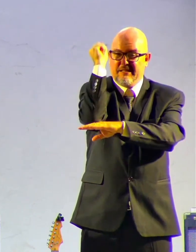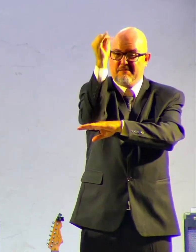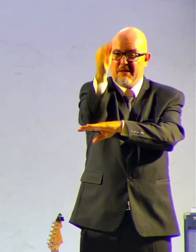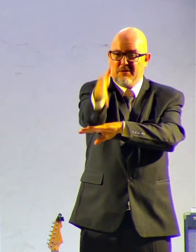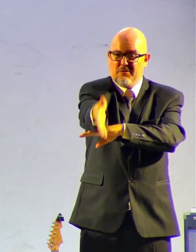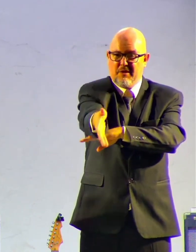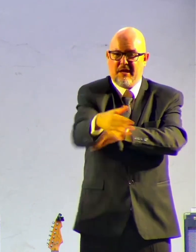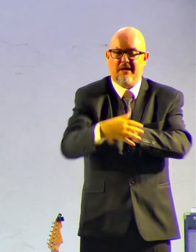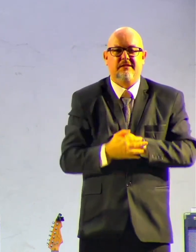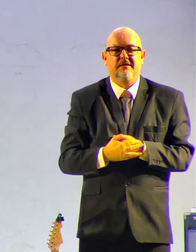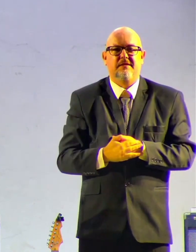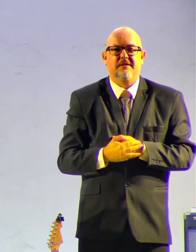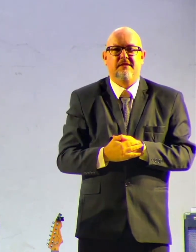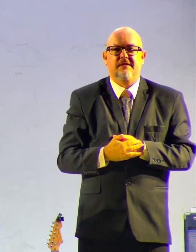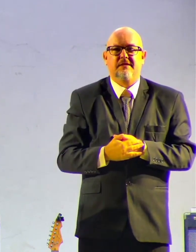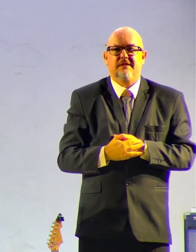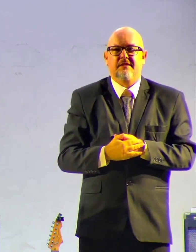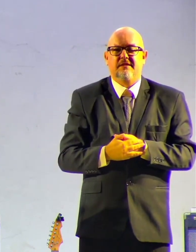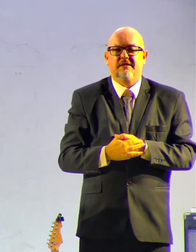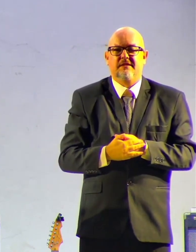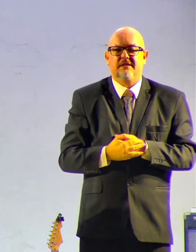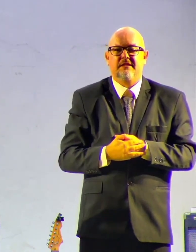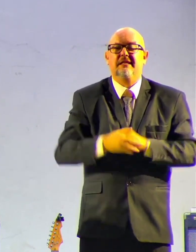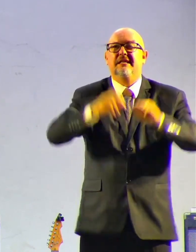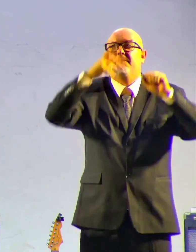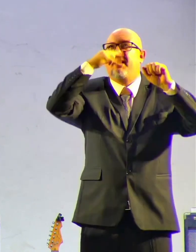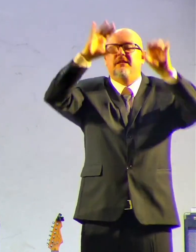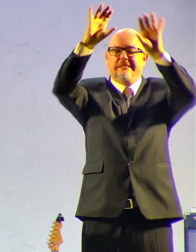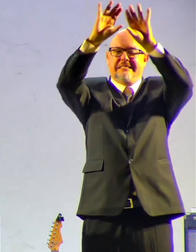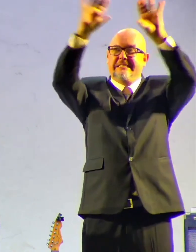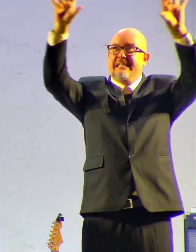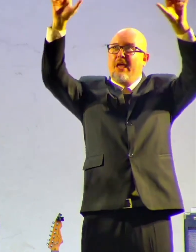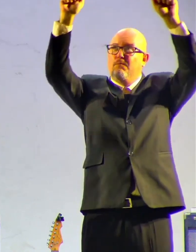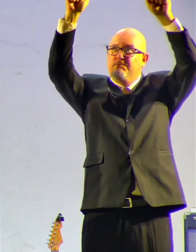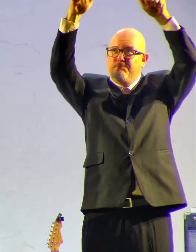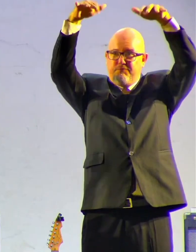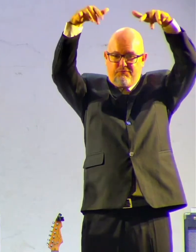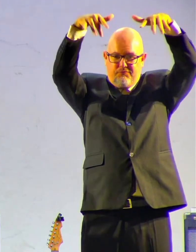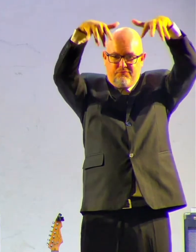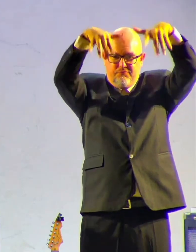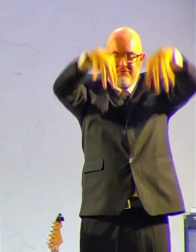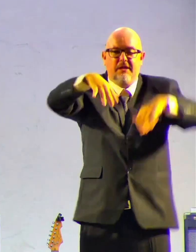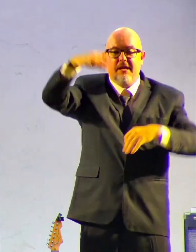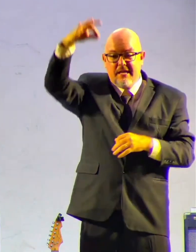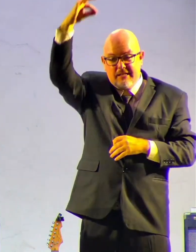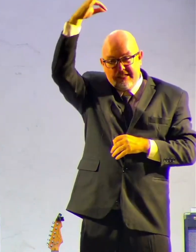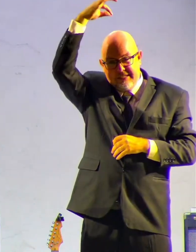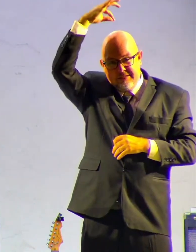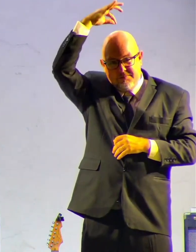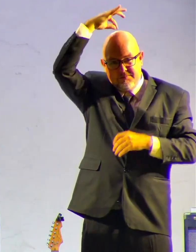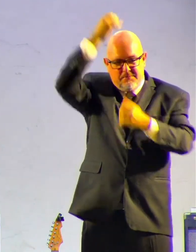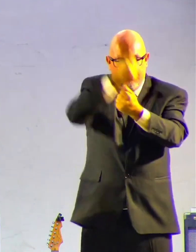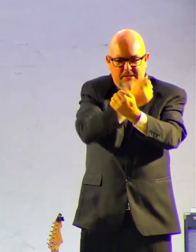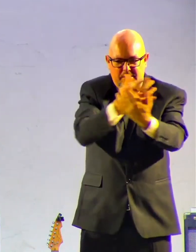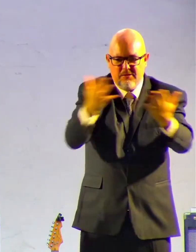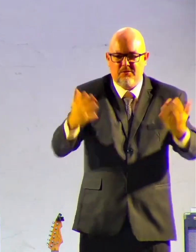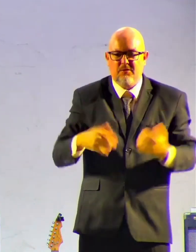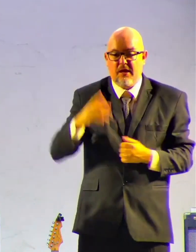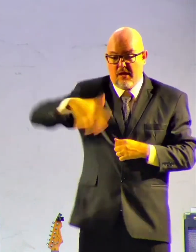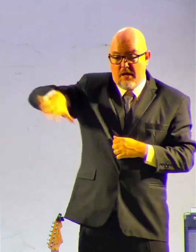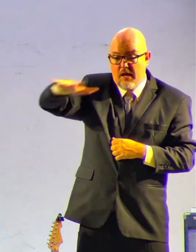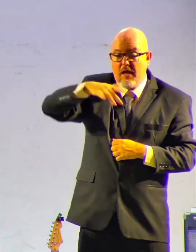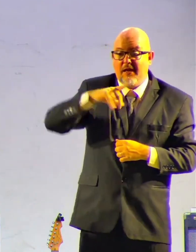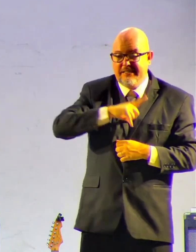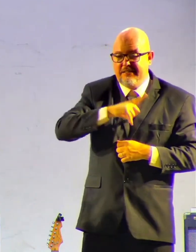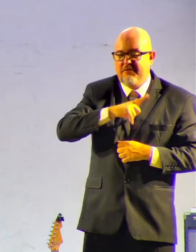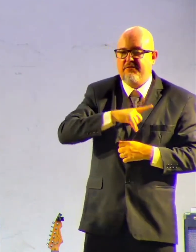madrugada, que os céus se fenderam naquela reunião. O Espírito Santo foi derramado, e aqueles jovens